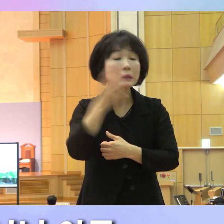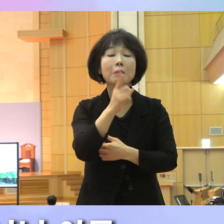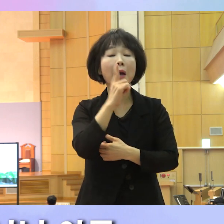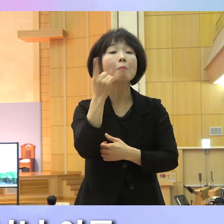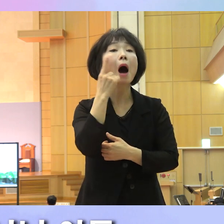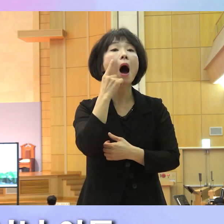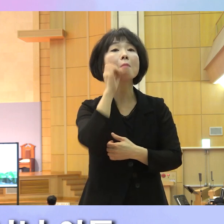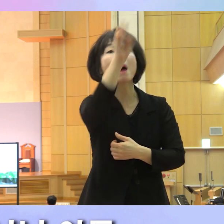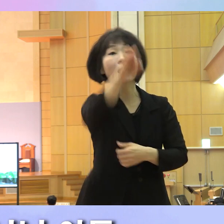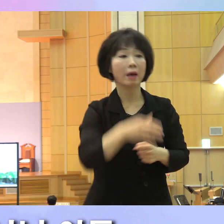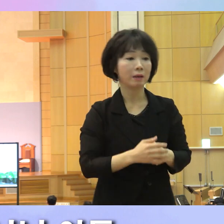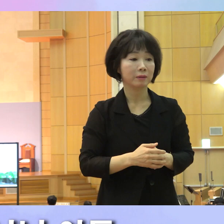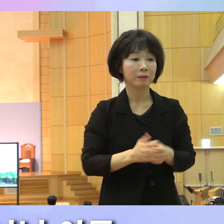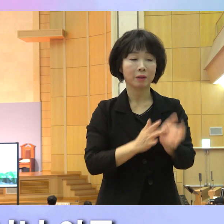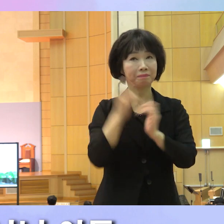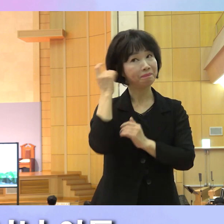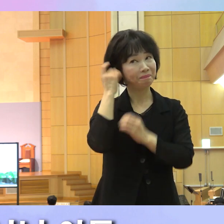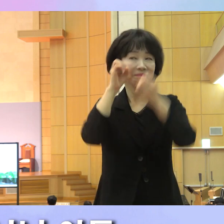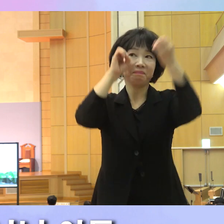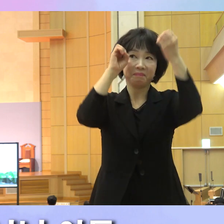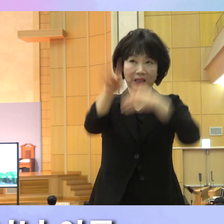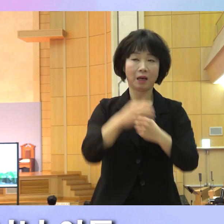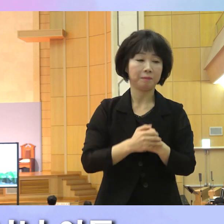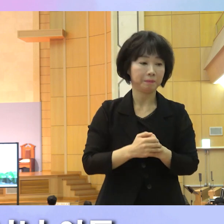그랬잖아요. 여기에 대한 대답이죠.